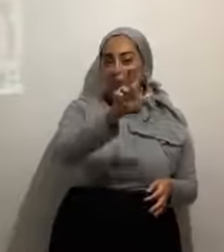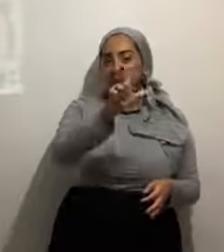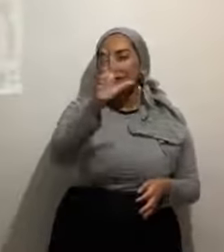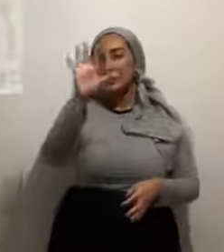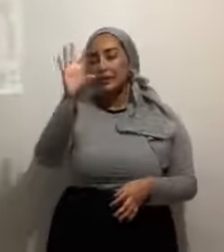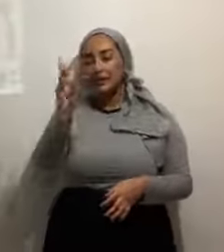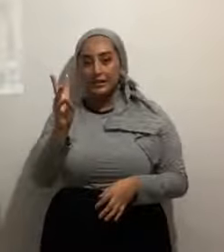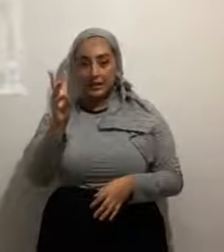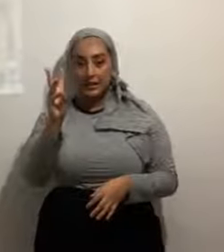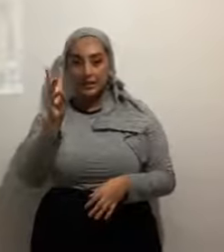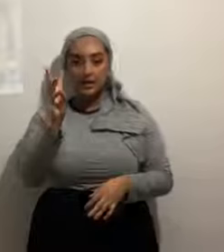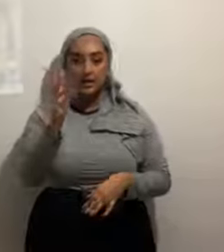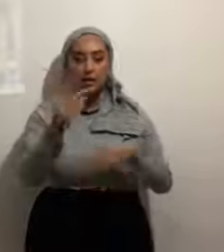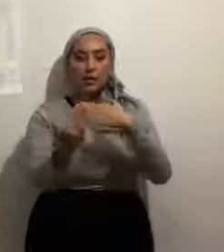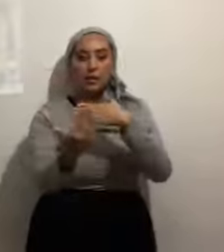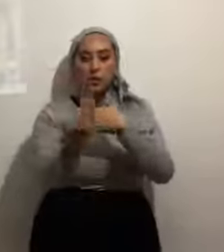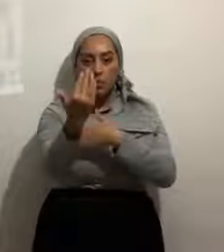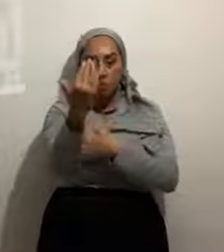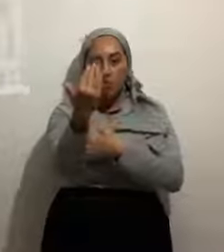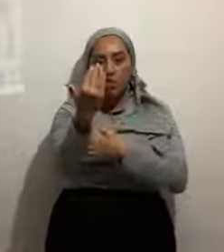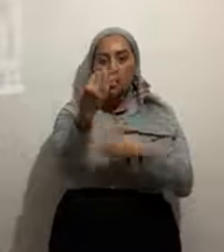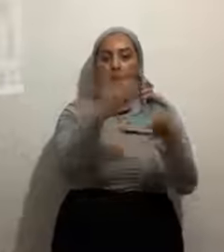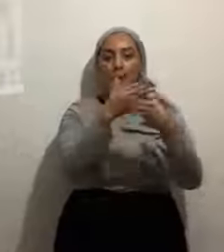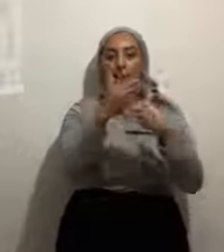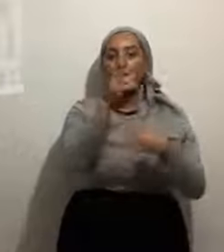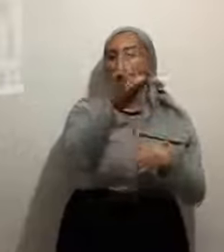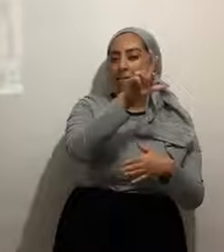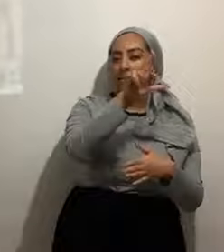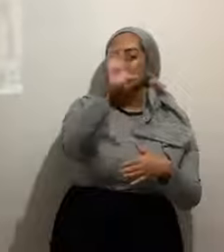mañana, ya para amanecer, entre las 3 y 6 de la mañana.